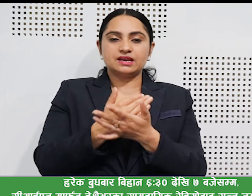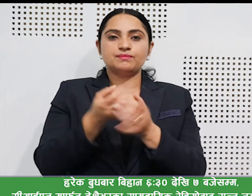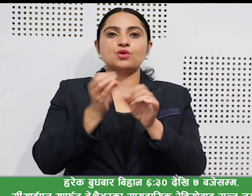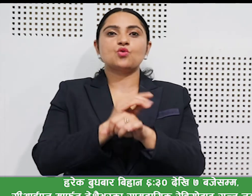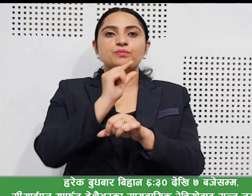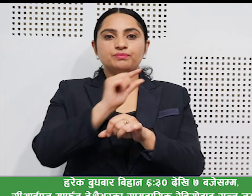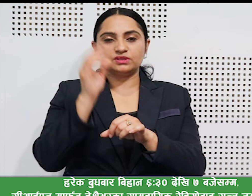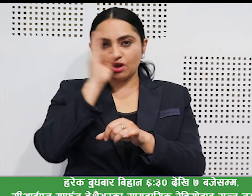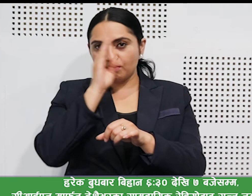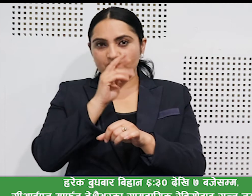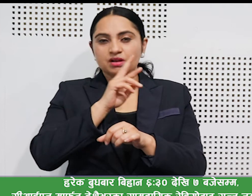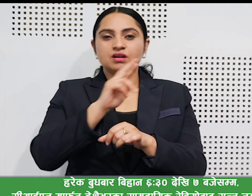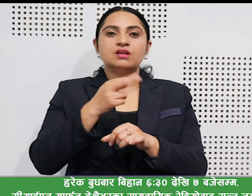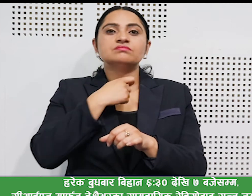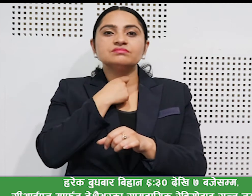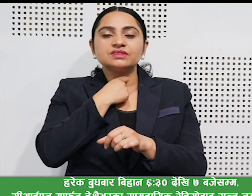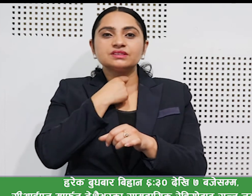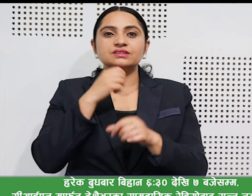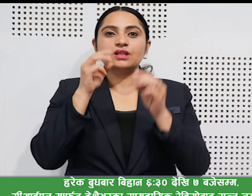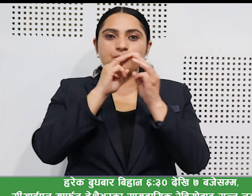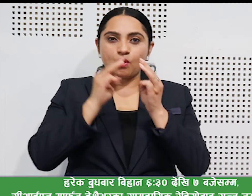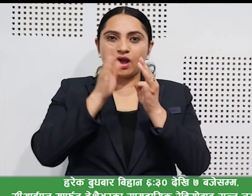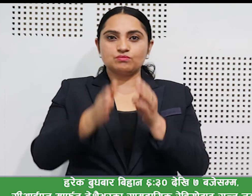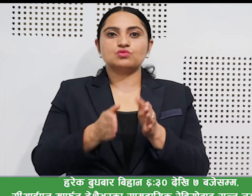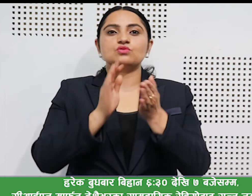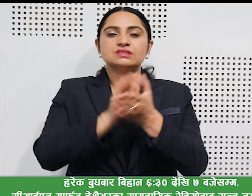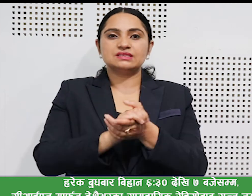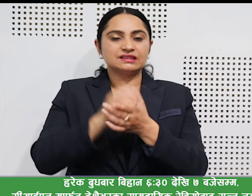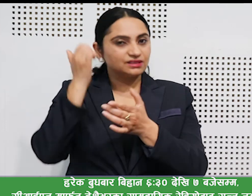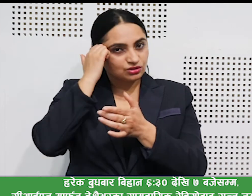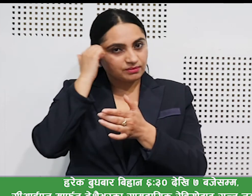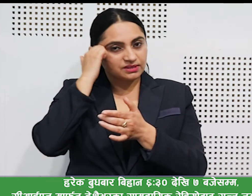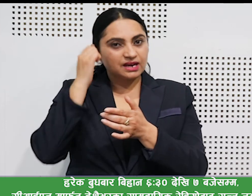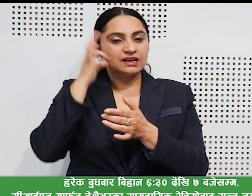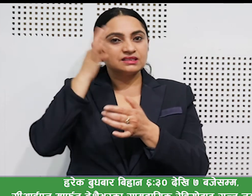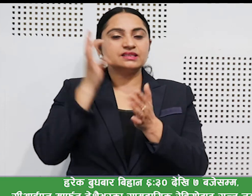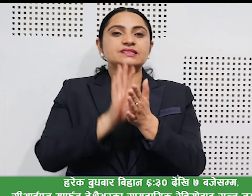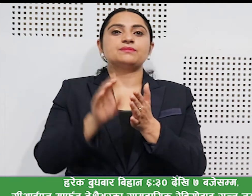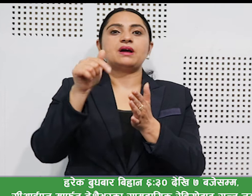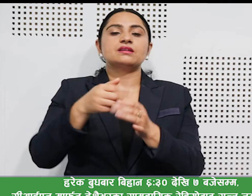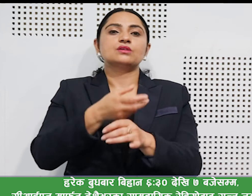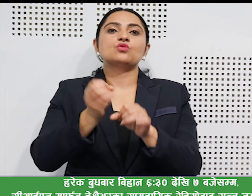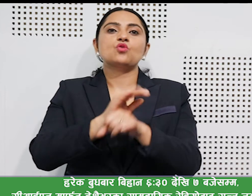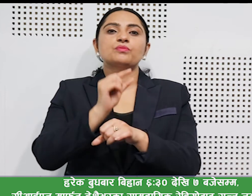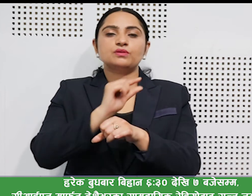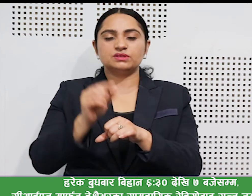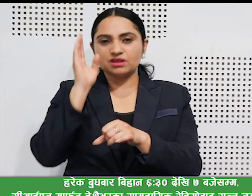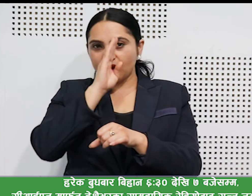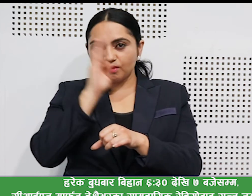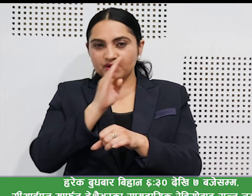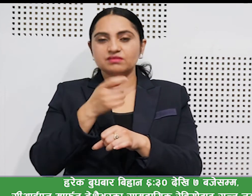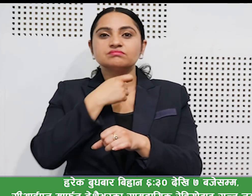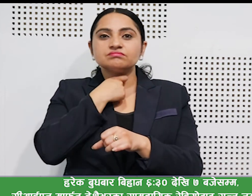कोभिड बारेको भ्रम र यथार्थ मकवानपुरका साथी सम्झना श्रेष्ठबाट। आजको कोभिड बारे भ्रम र